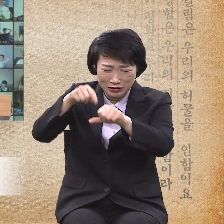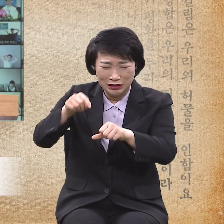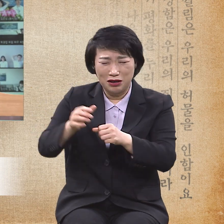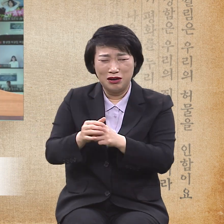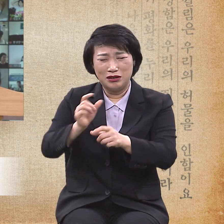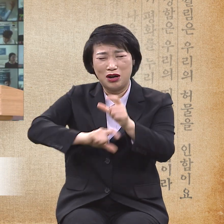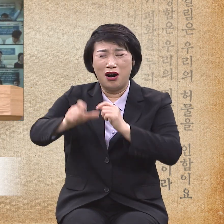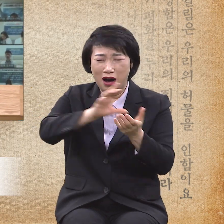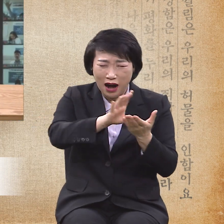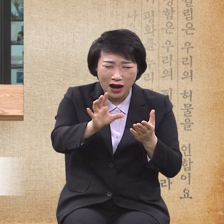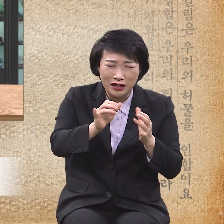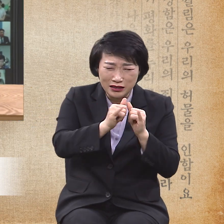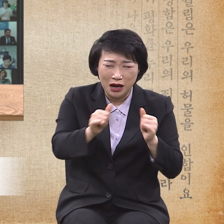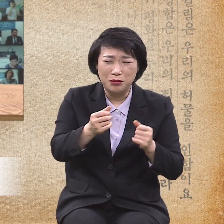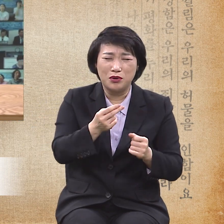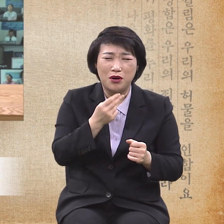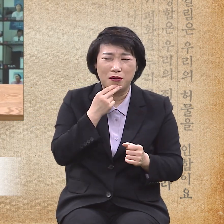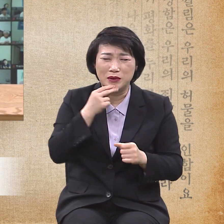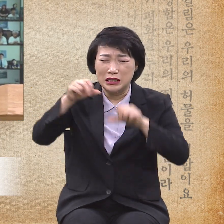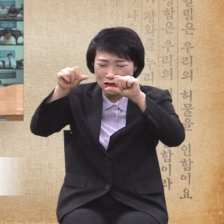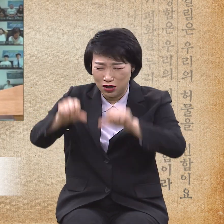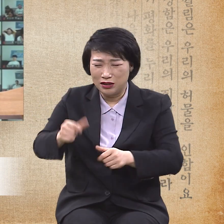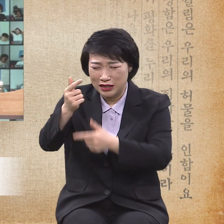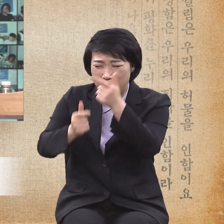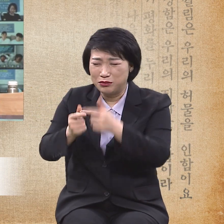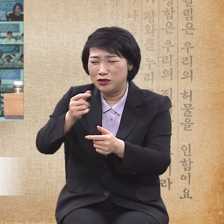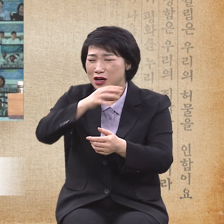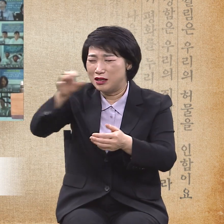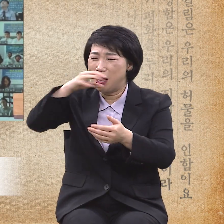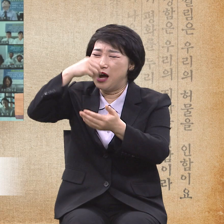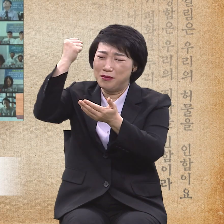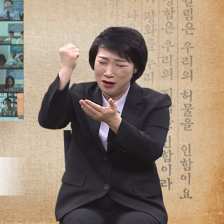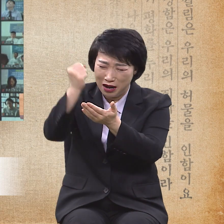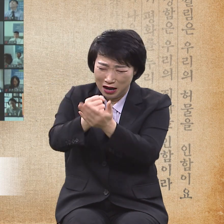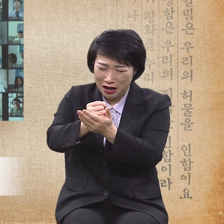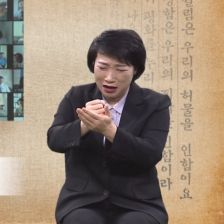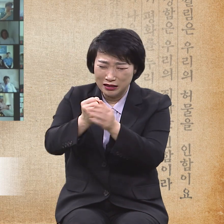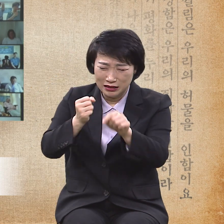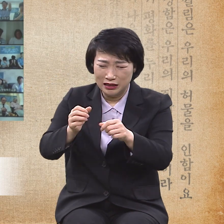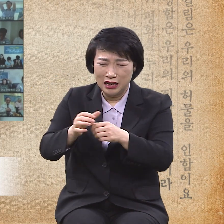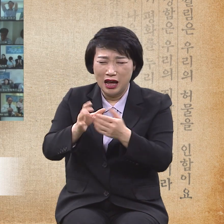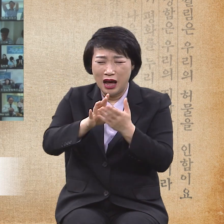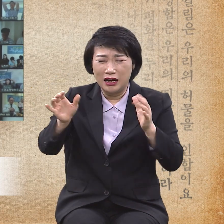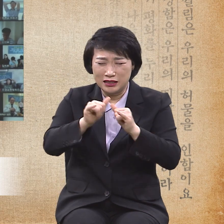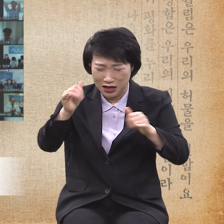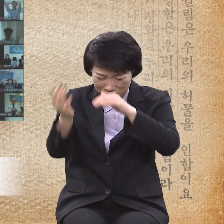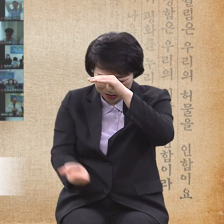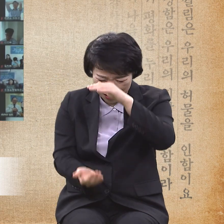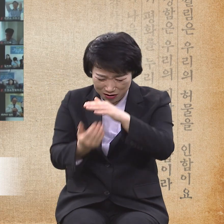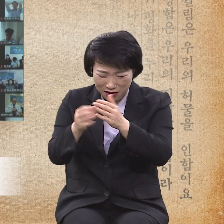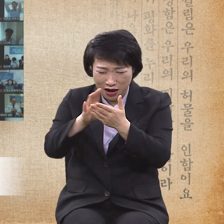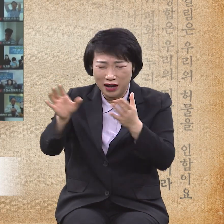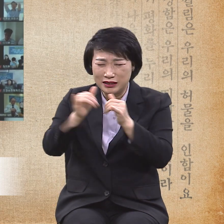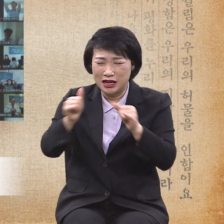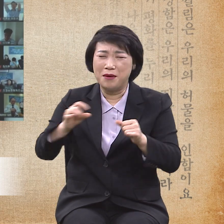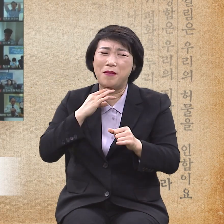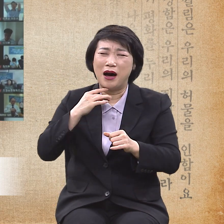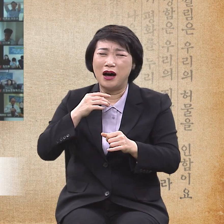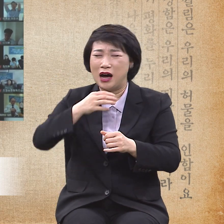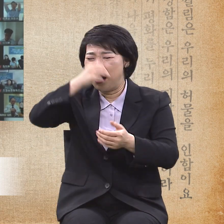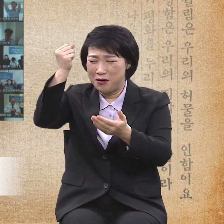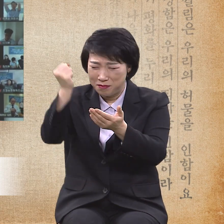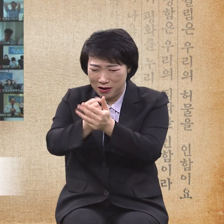더 흉악범이 없는 저주의 나무, 행악자 중에 최고의 행악자들을 못